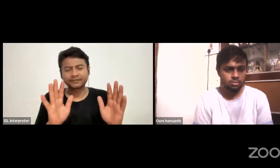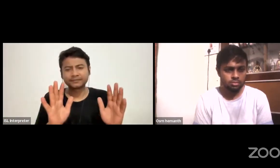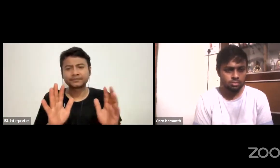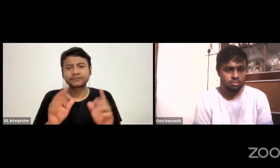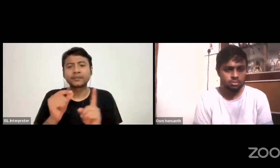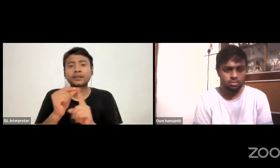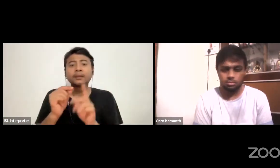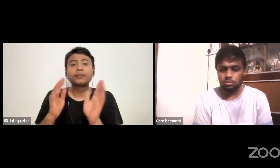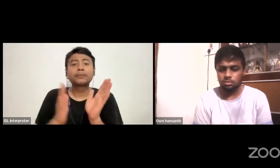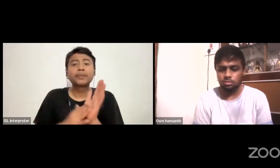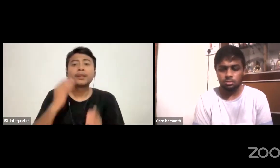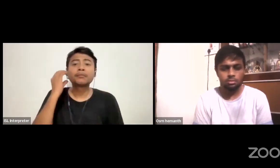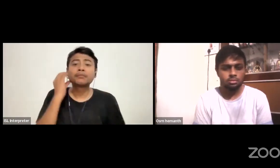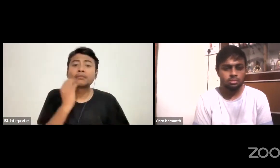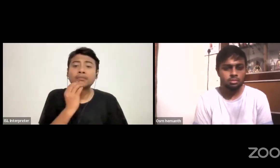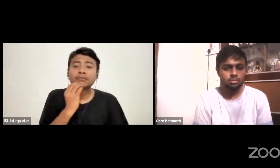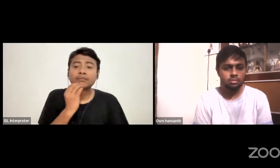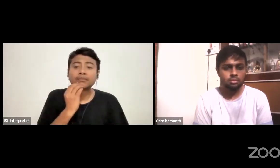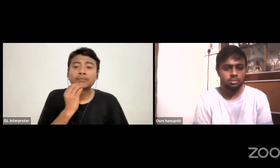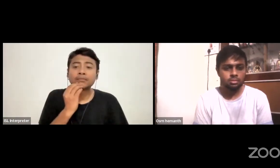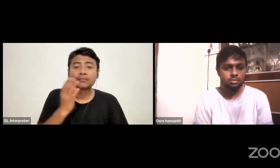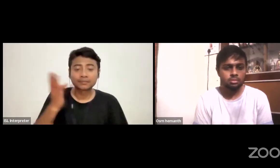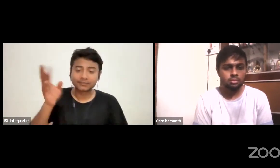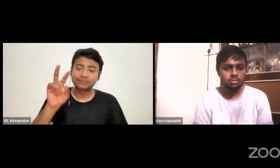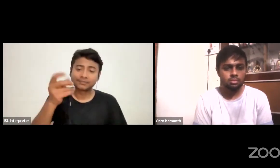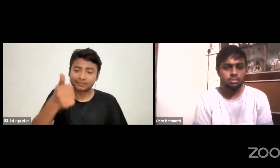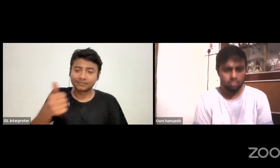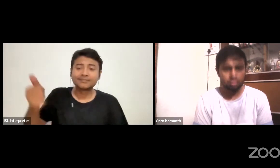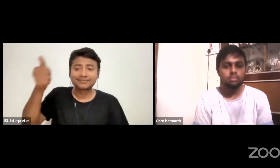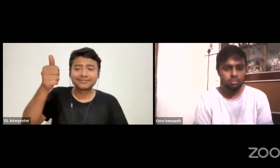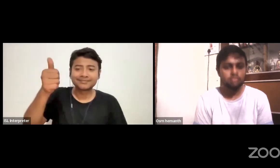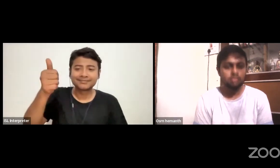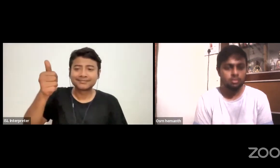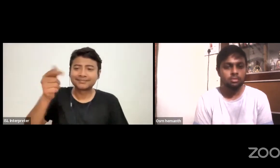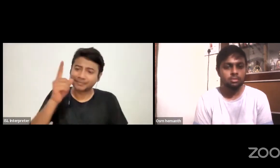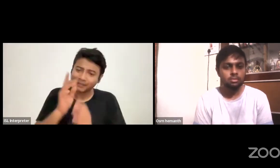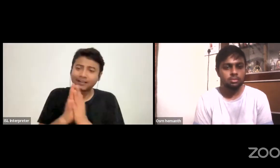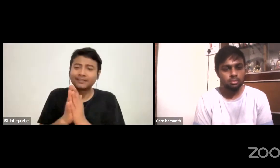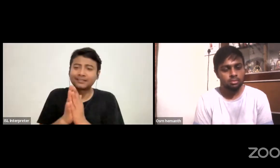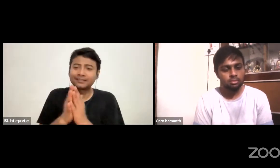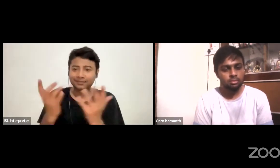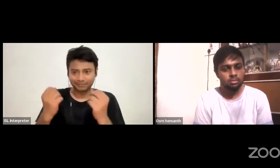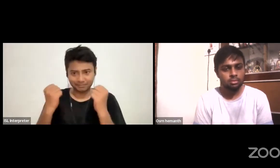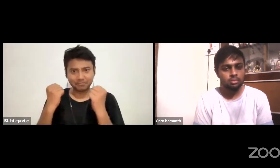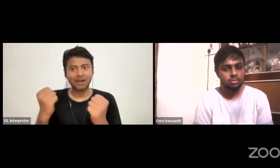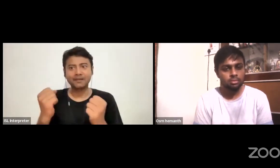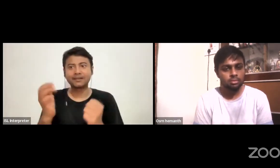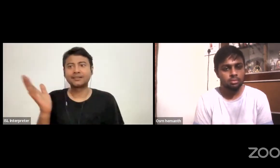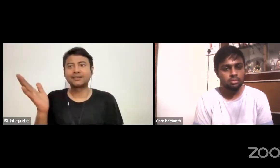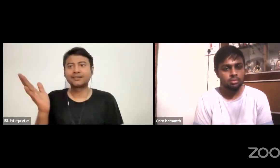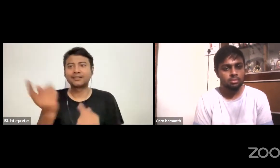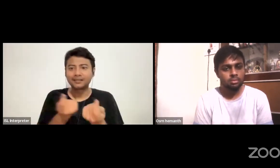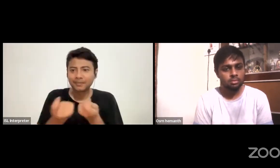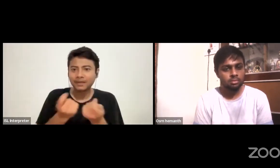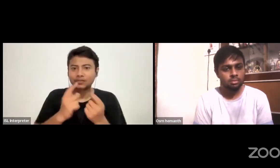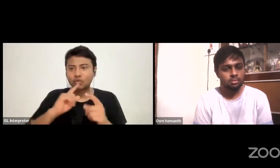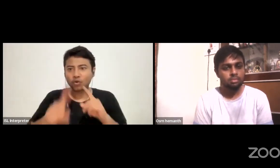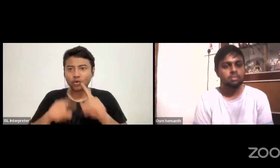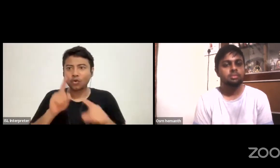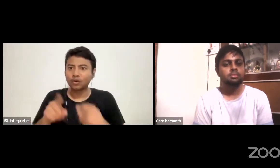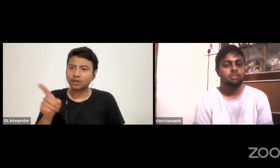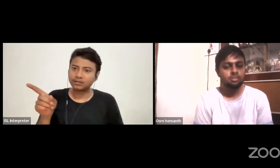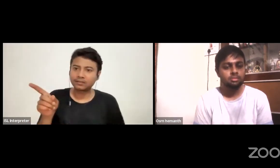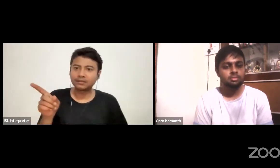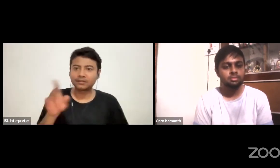वो भी एक प्रकार के ईश्वर हैं, क्योंकि उनकी सत्ता है, काफी सारी चीजें उनके कंट्रोल में है। तो उनको जैसे